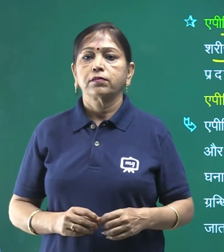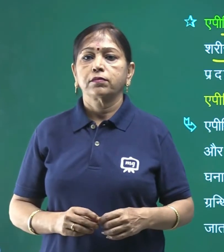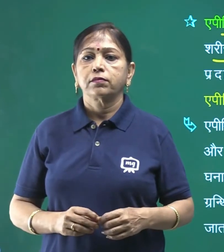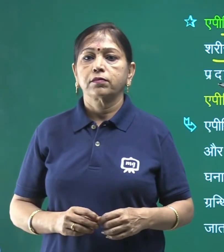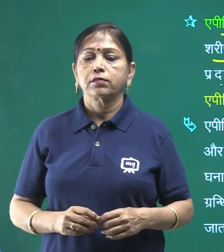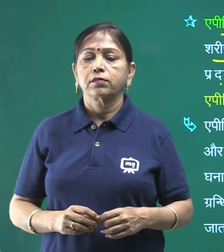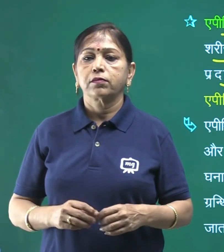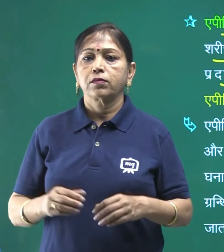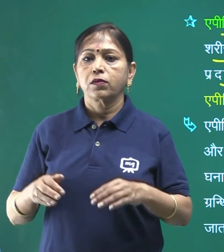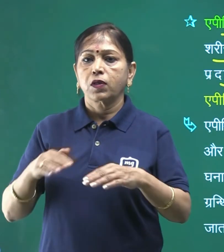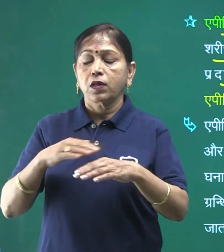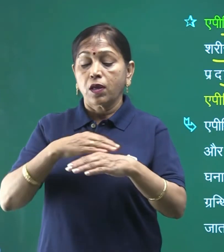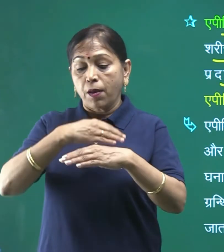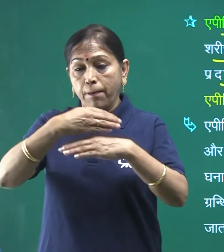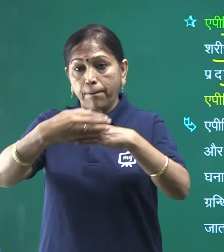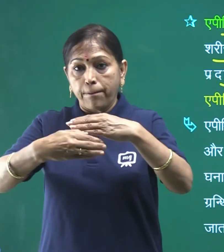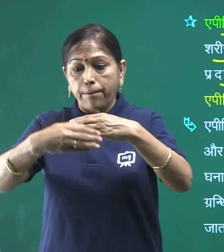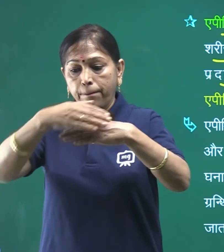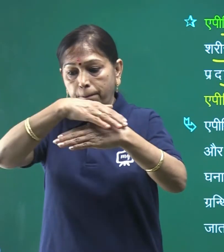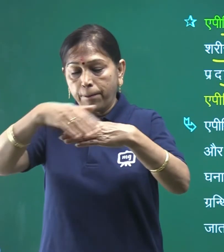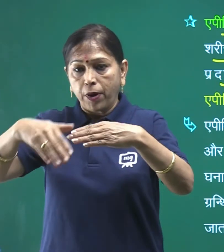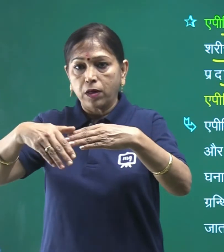बाह्य रक्षा प्रदान करने वाले